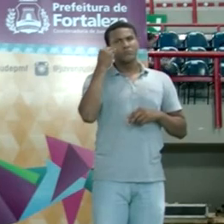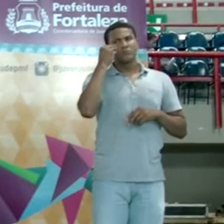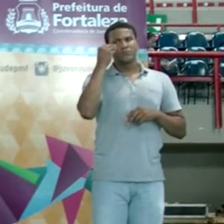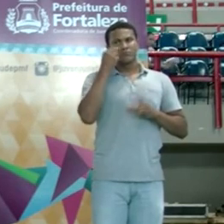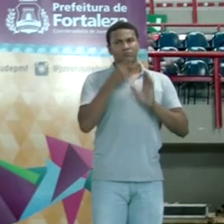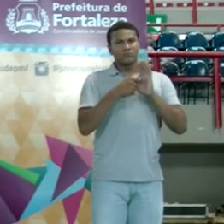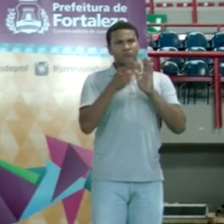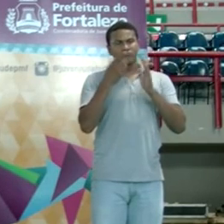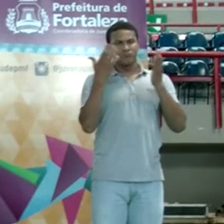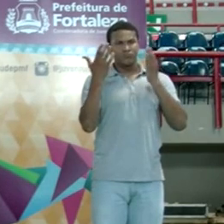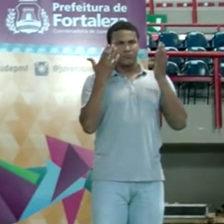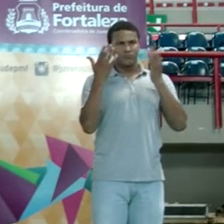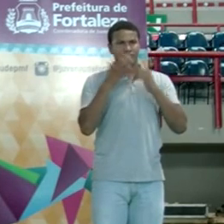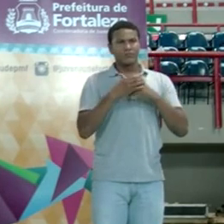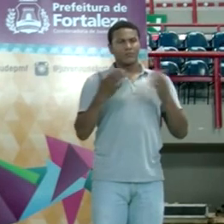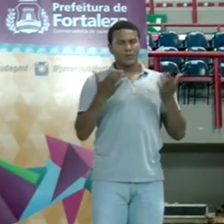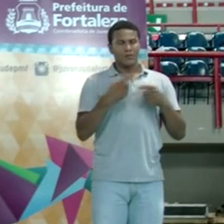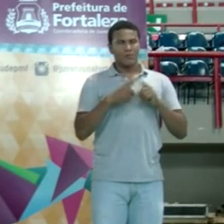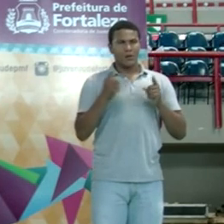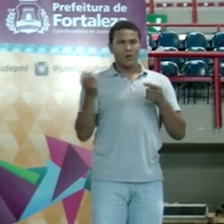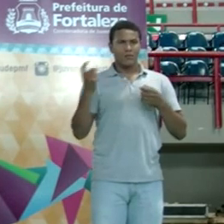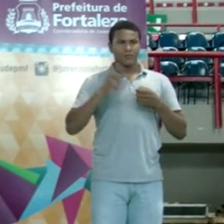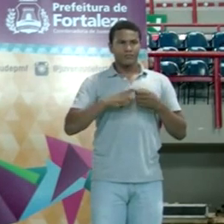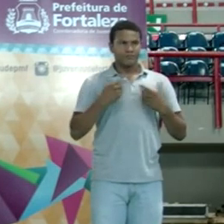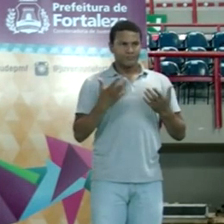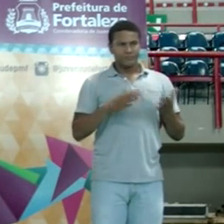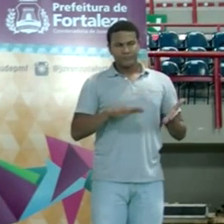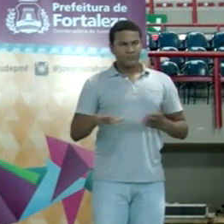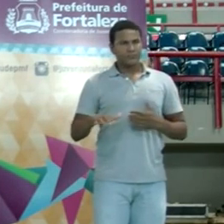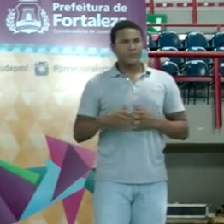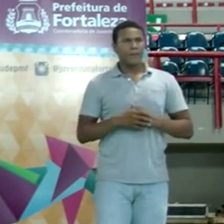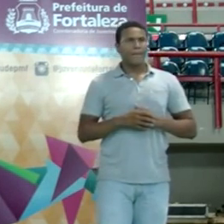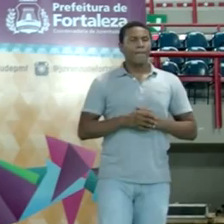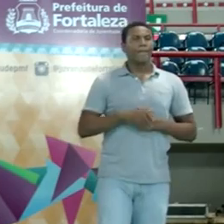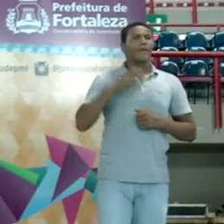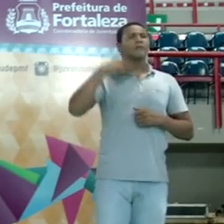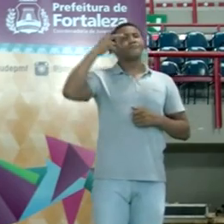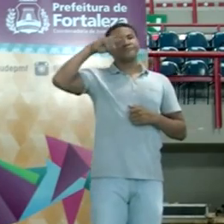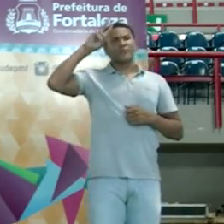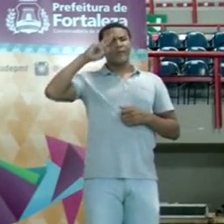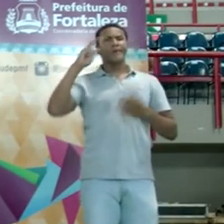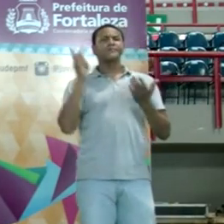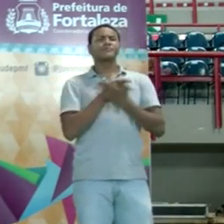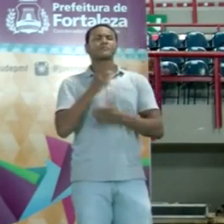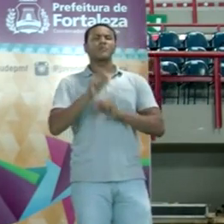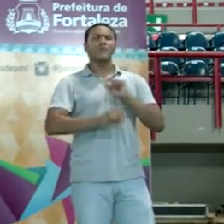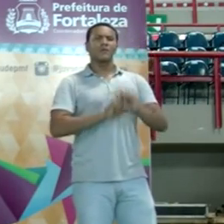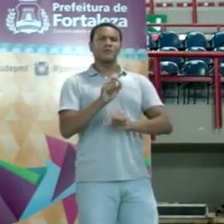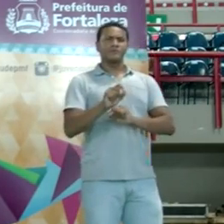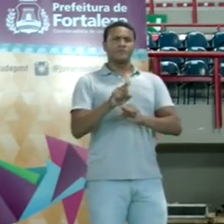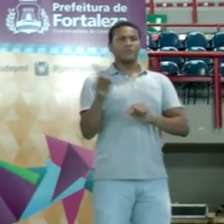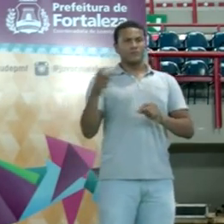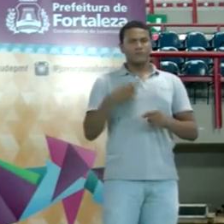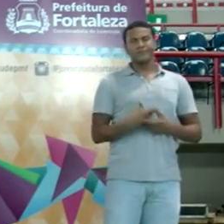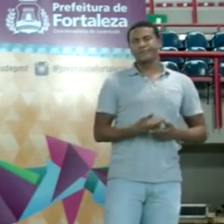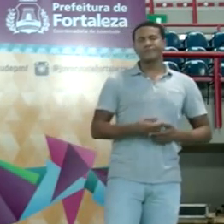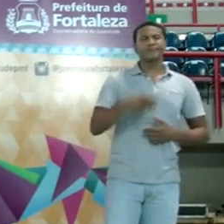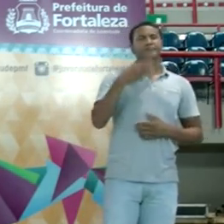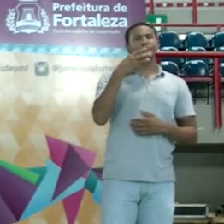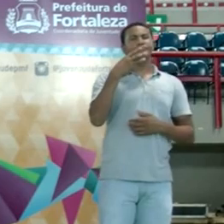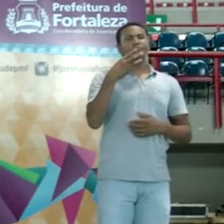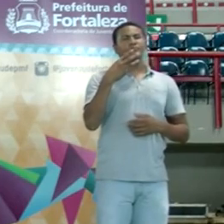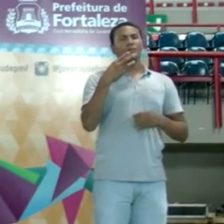uma comparação. Mas agora vamos retornar à questão. Vamos lembrar de novo. Então o que foi que aconteceu? O Ministério do